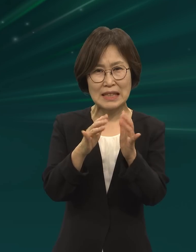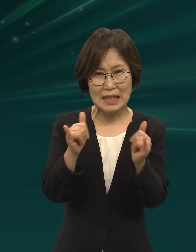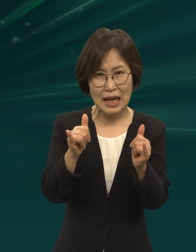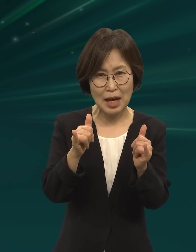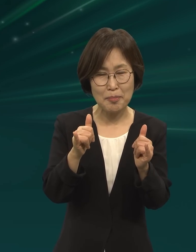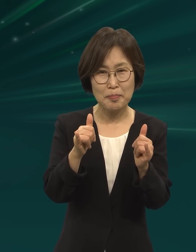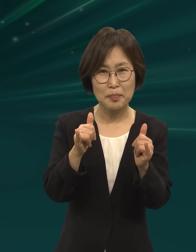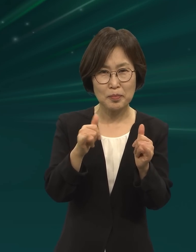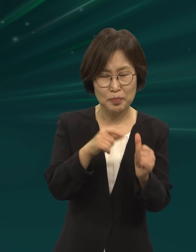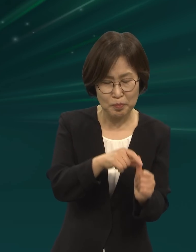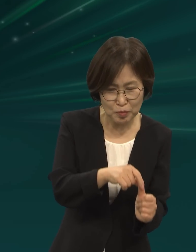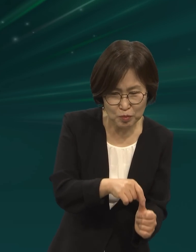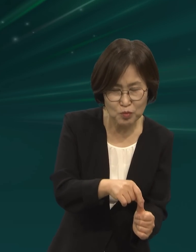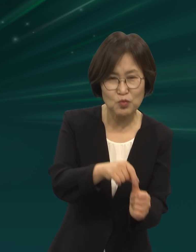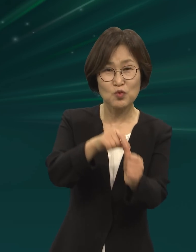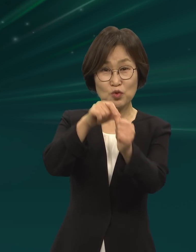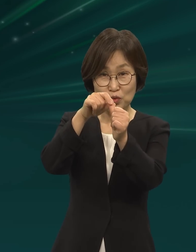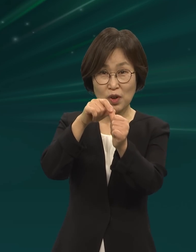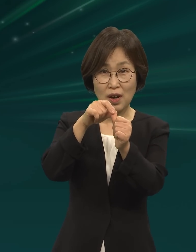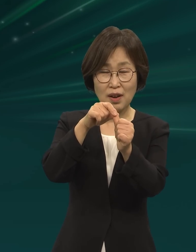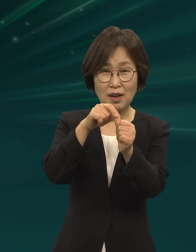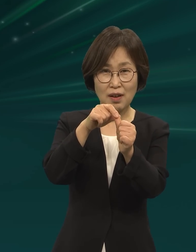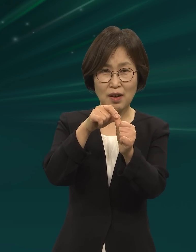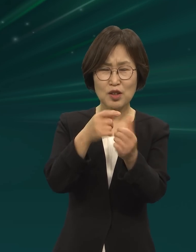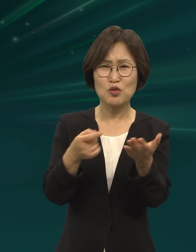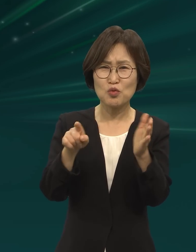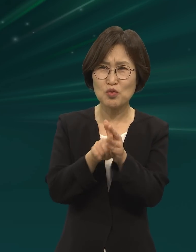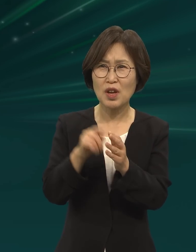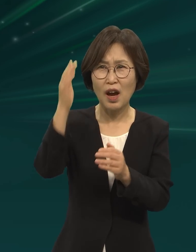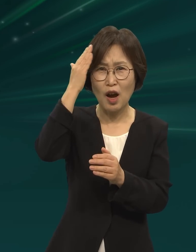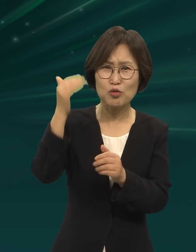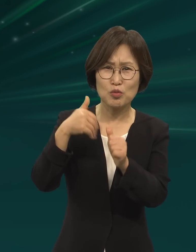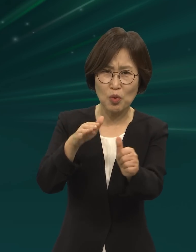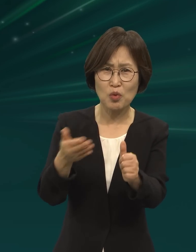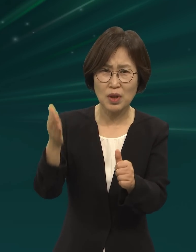네 돈 관심에 닭 잡고 있어.